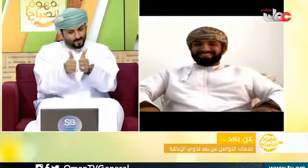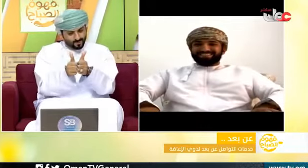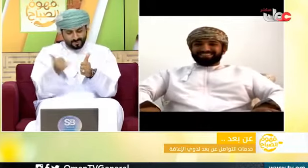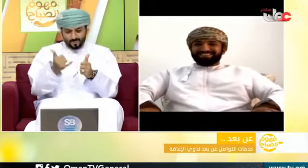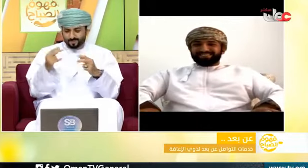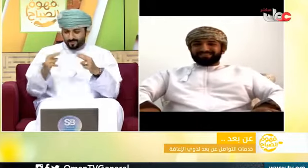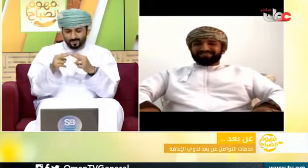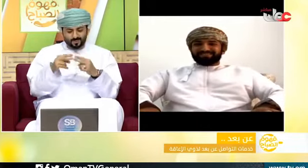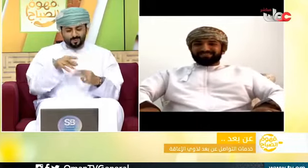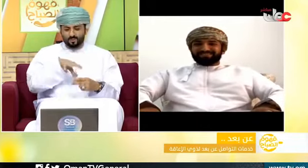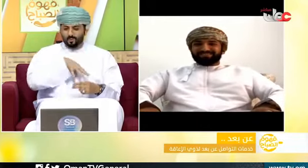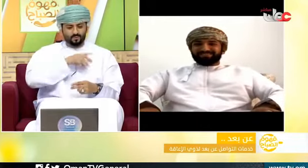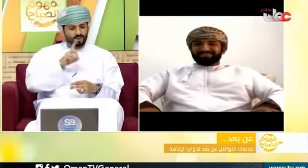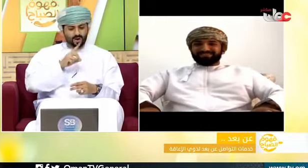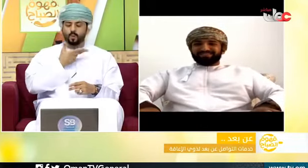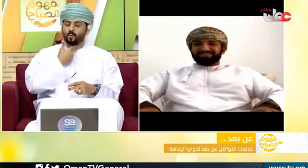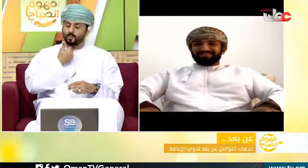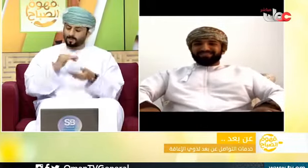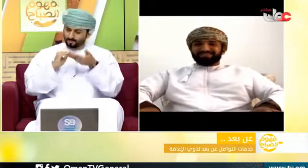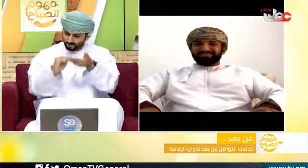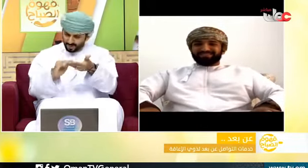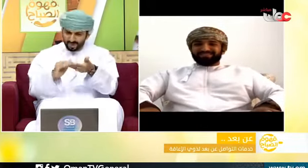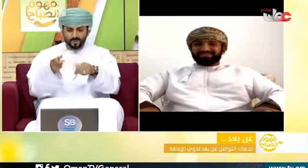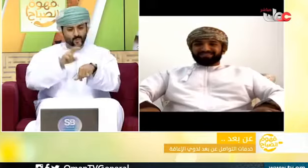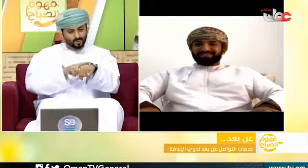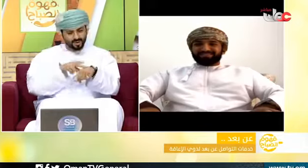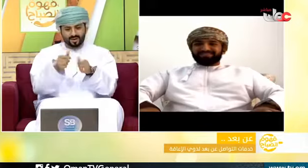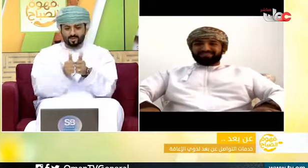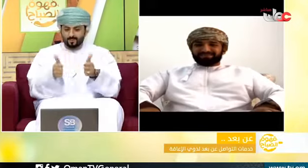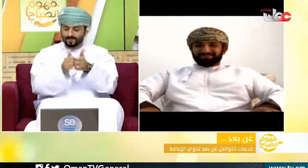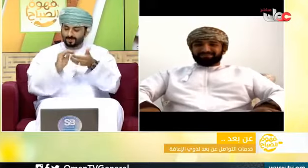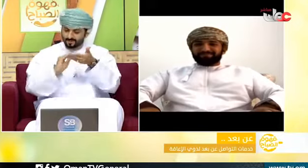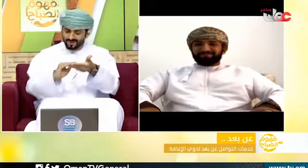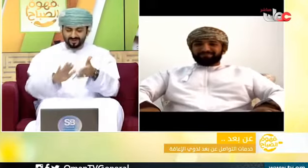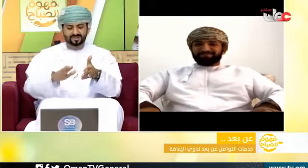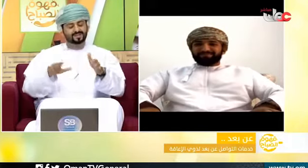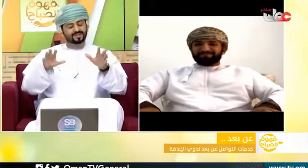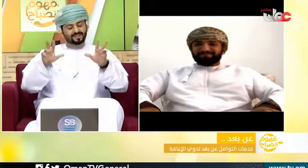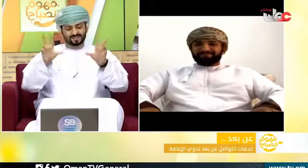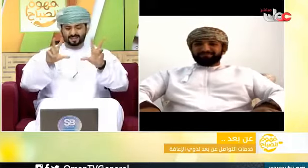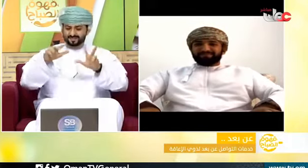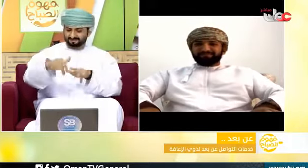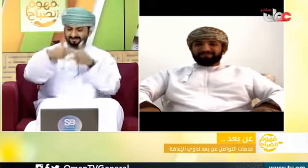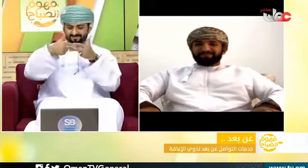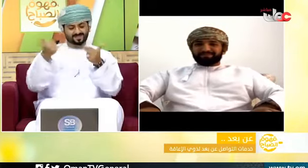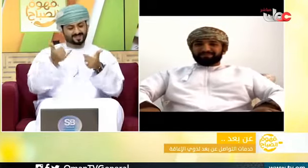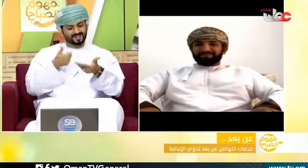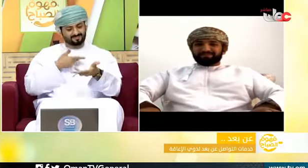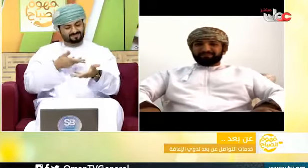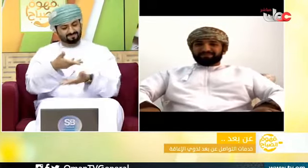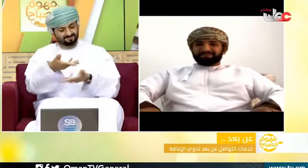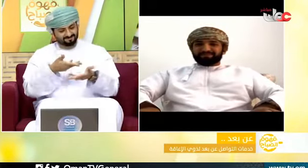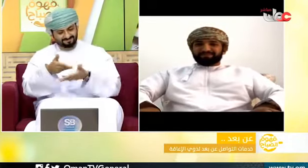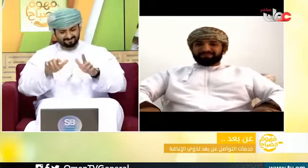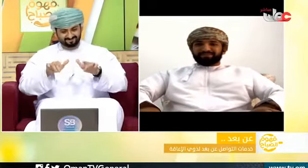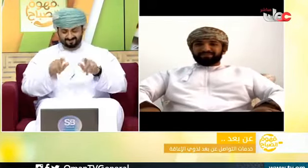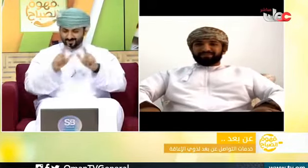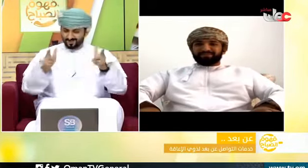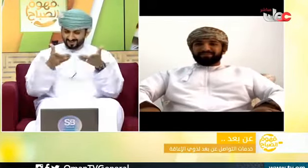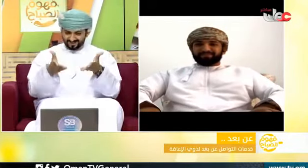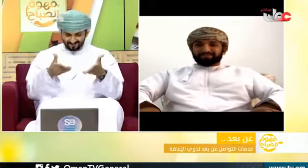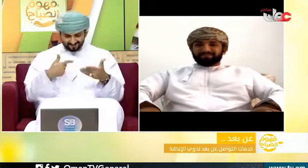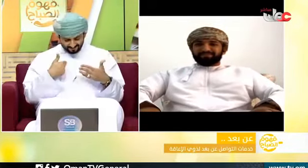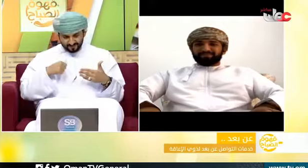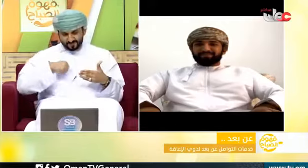جدا، وأنتم مع الأسرة، وأيضا هناك جهات كلها تساعد في أن يكون